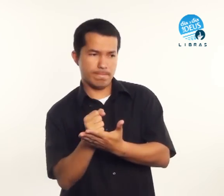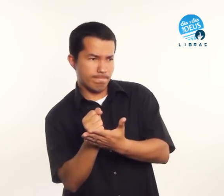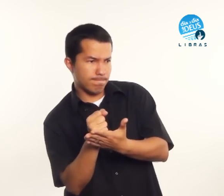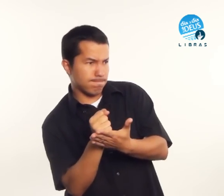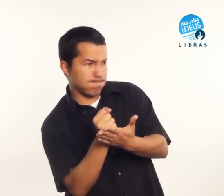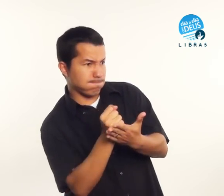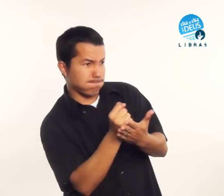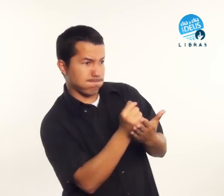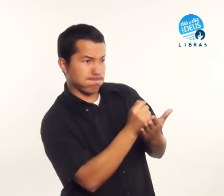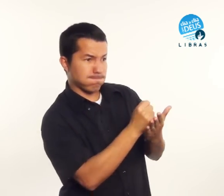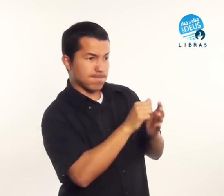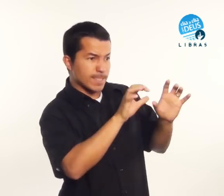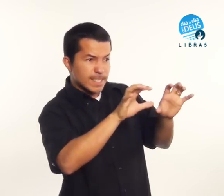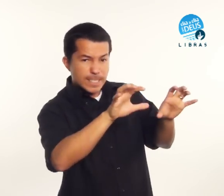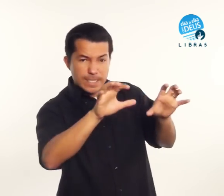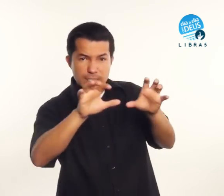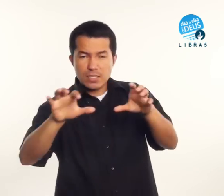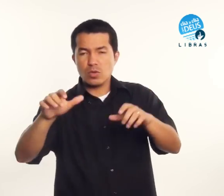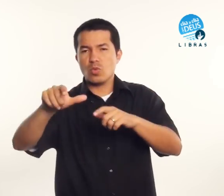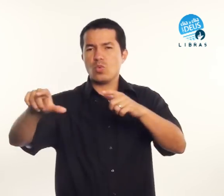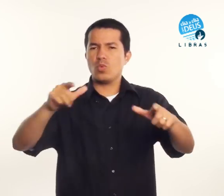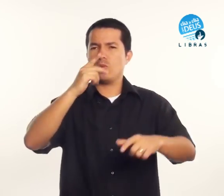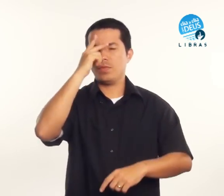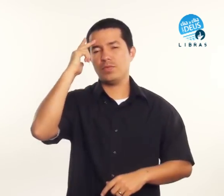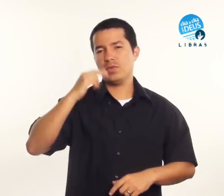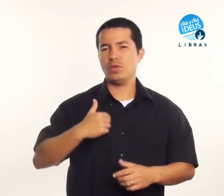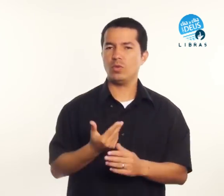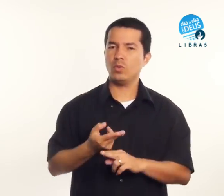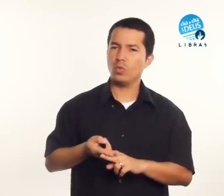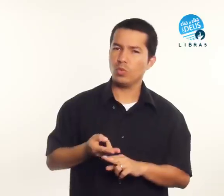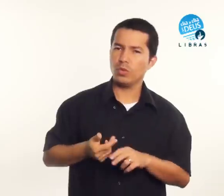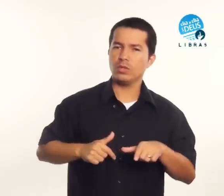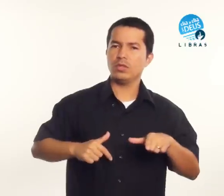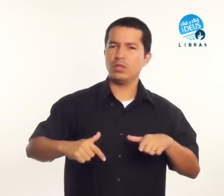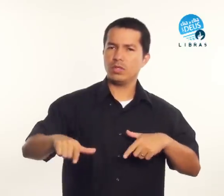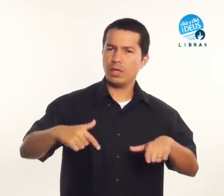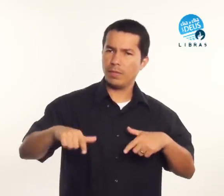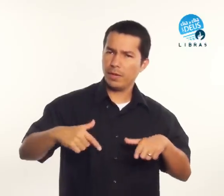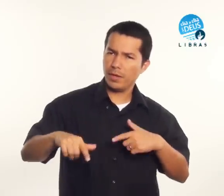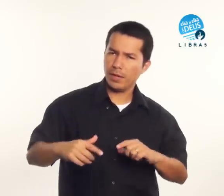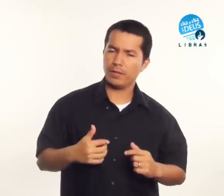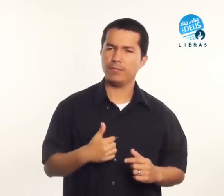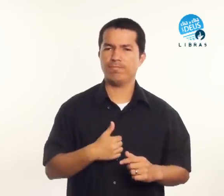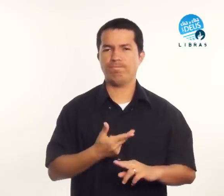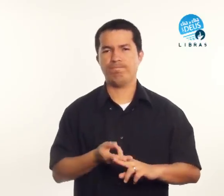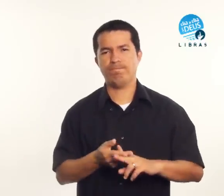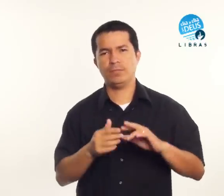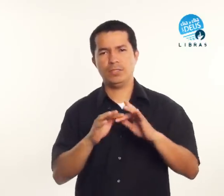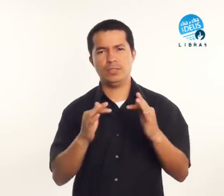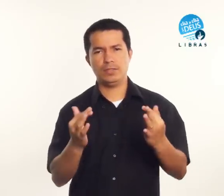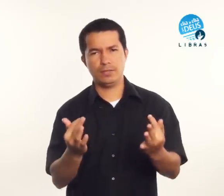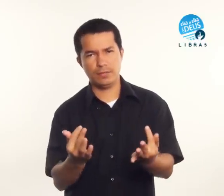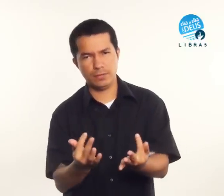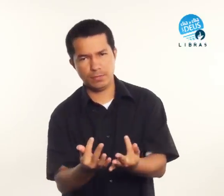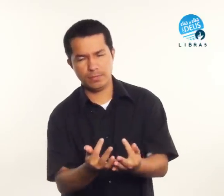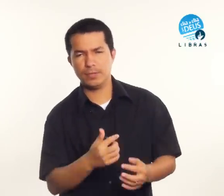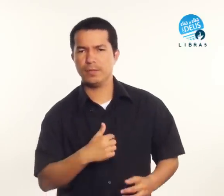pessoas. E eu vou usar então meu trabalho, eu vou usar então a minha família, eu vou usar